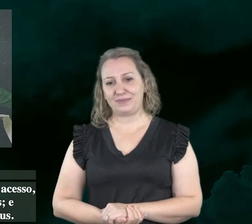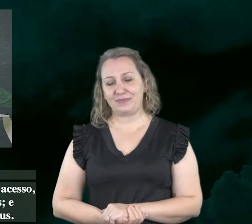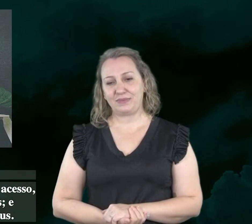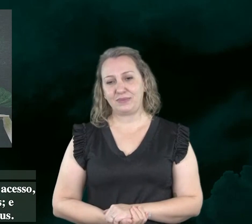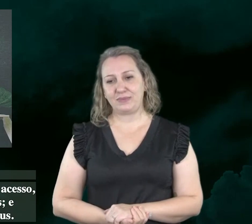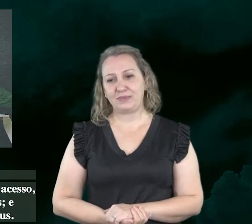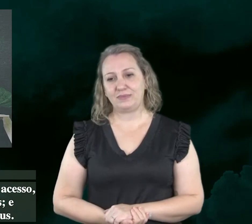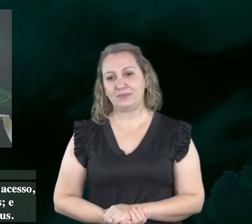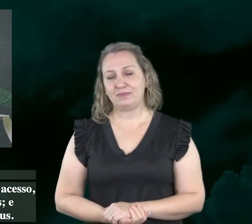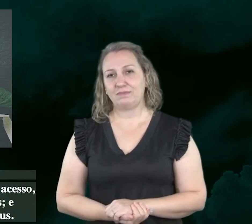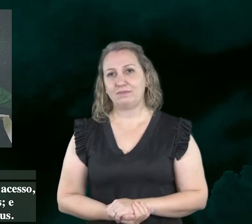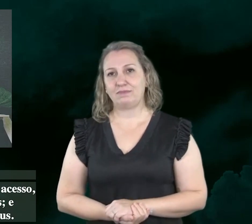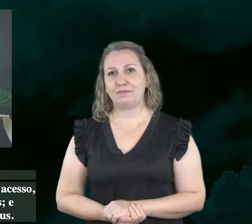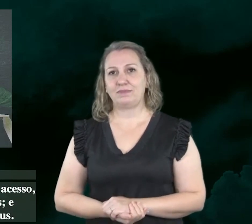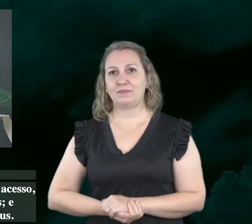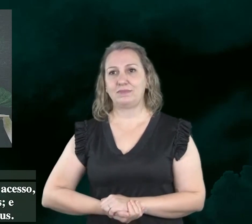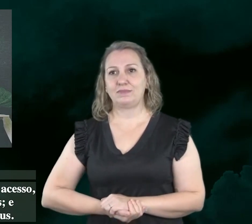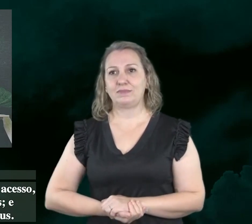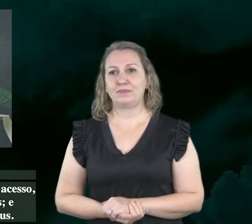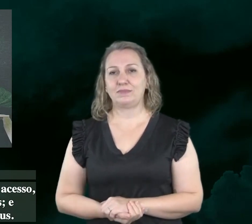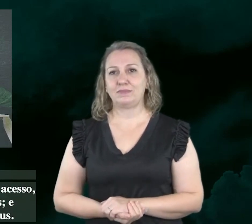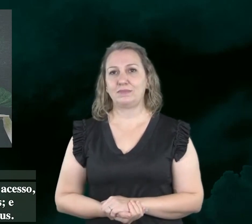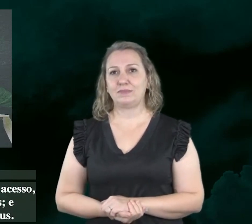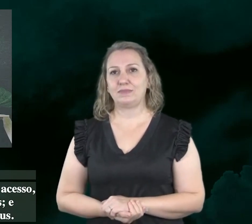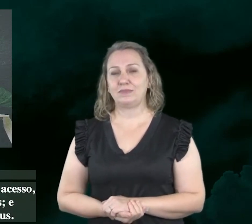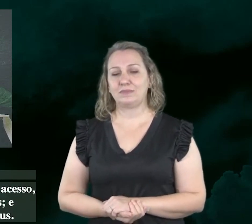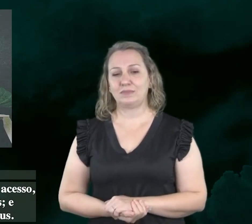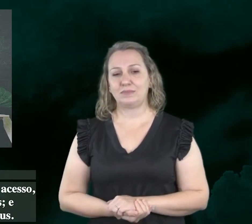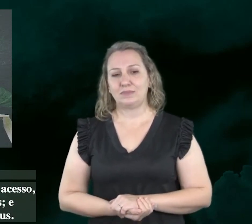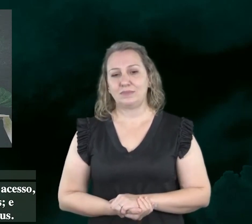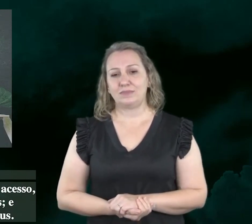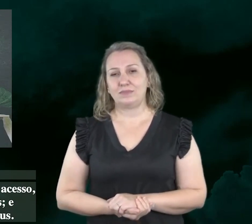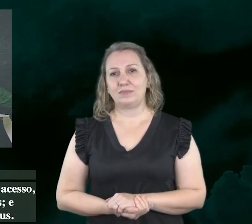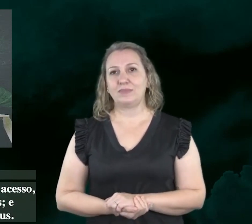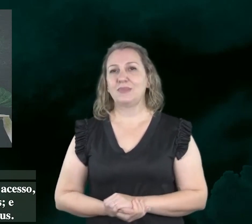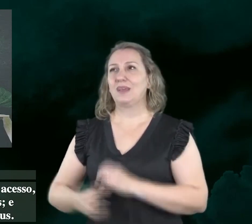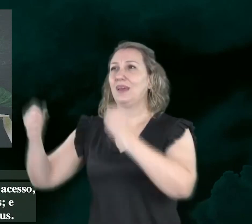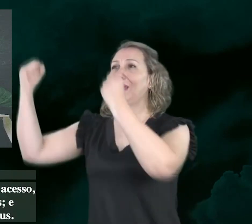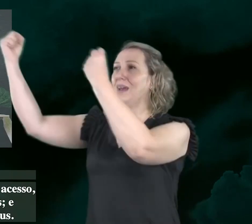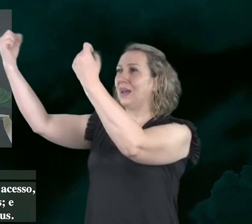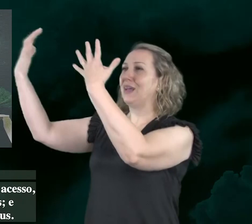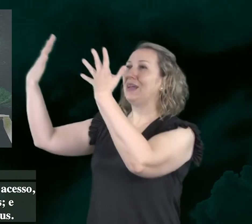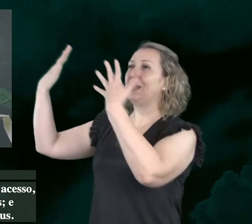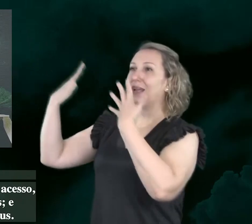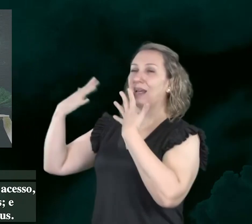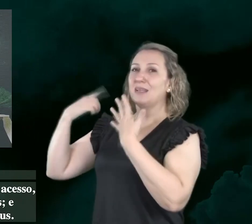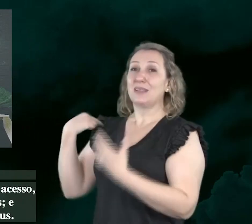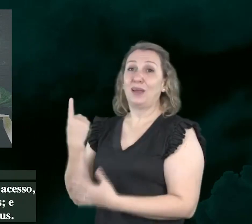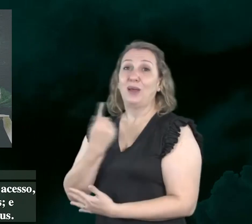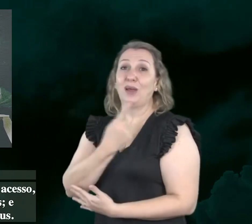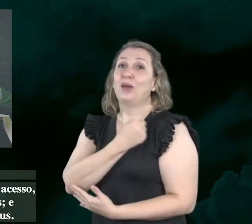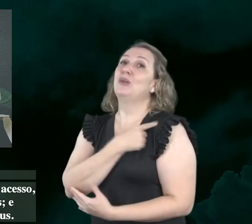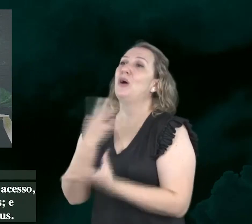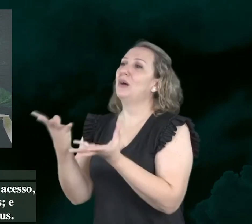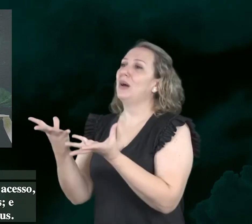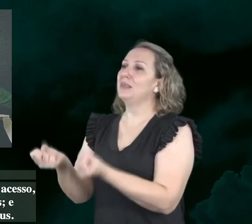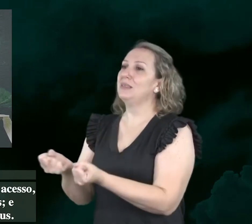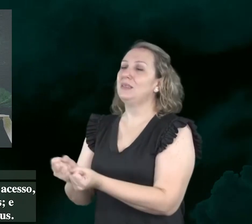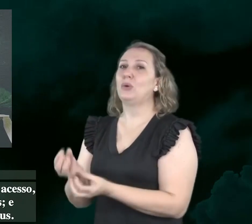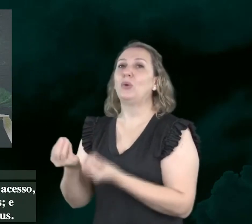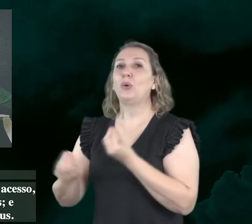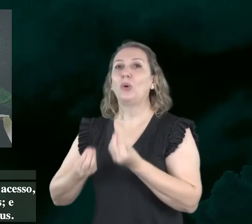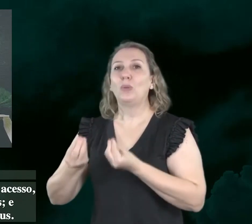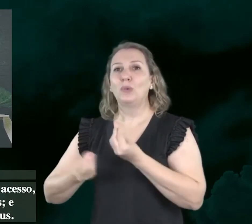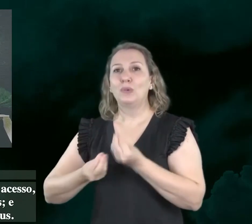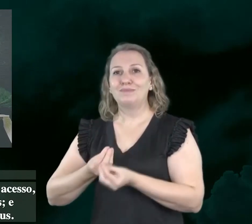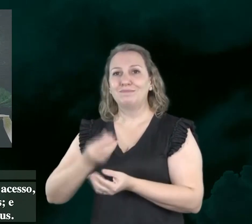igualmente acesso pela fé a esta graça na qual estamos firmes. Irmãos, isso já expliquei, eu gosto muito